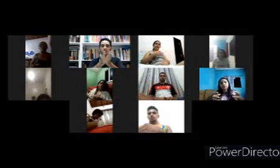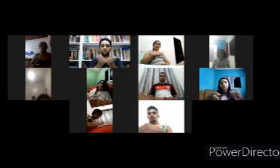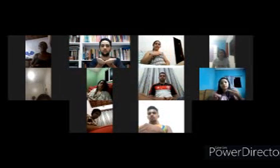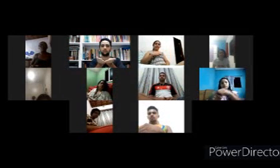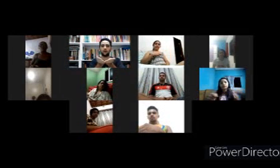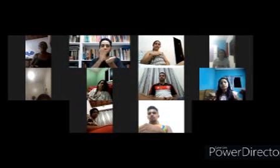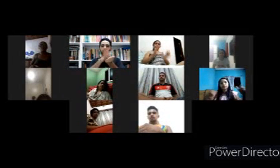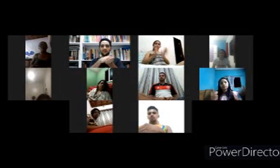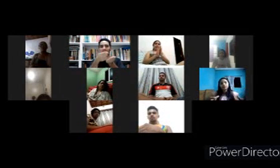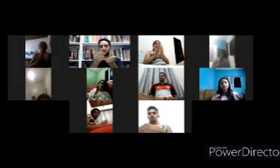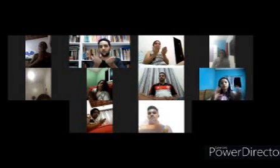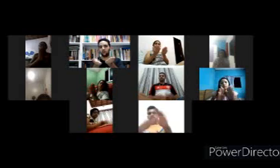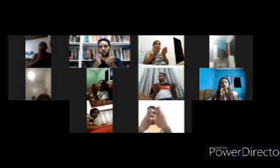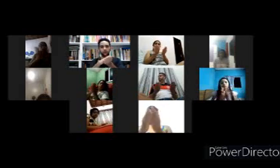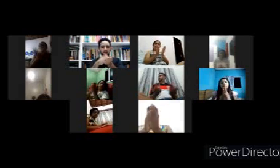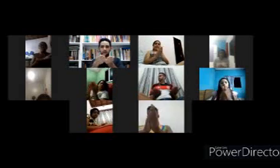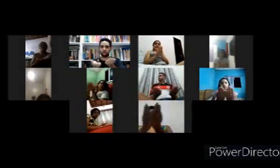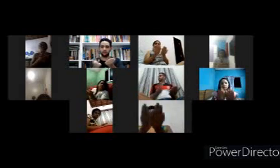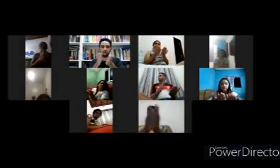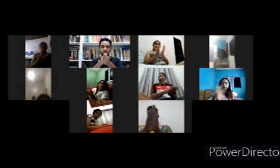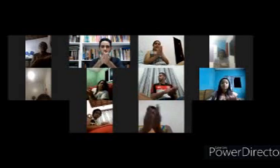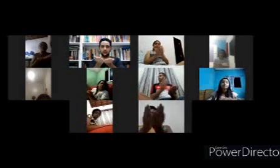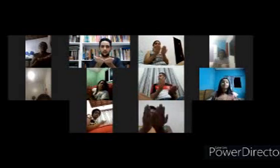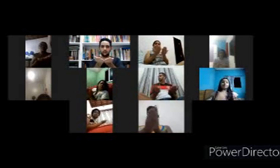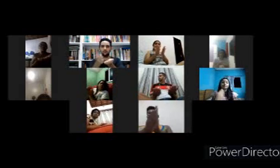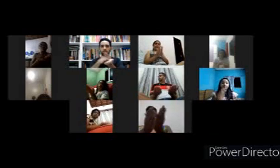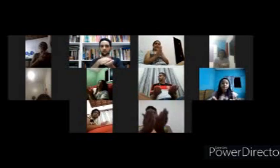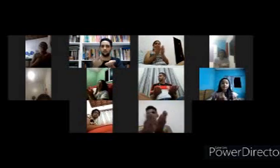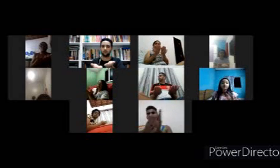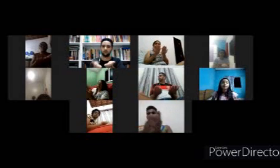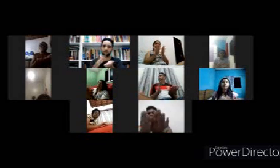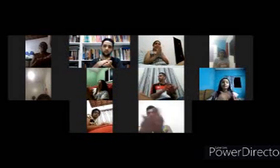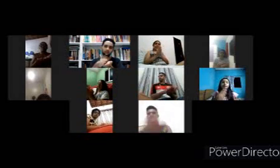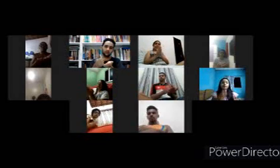Livro, aí eu posso passar as folhas do meu livro. Livro.